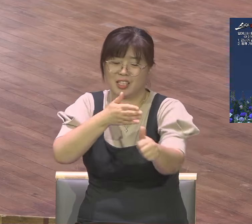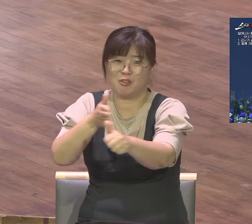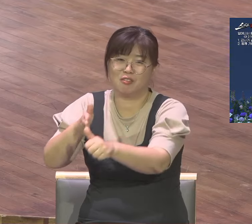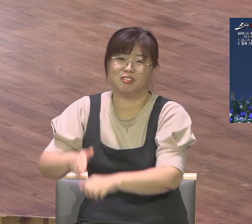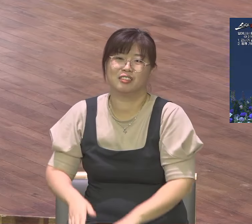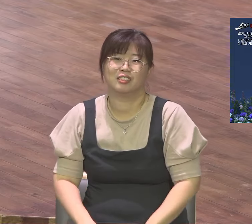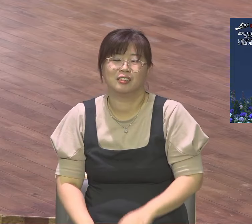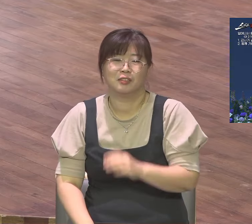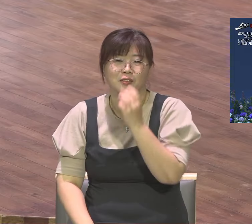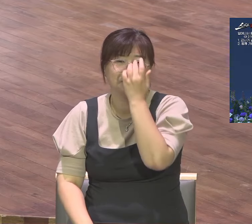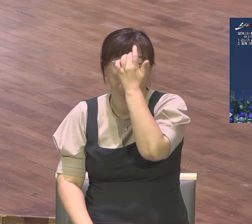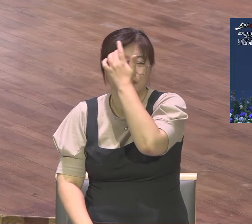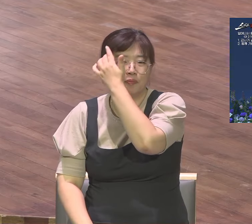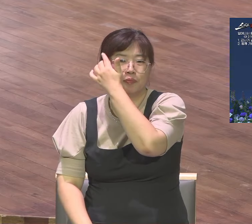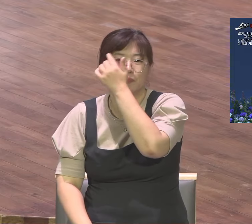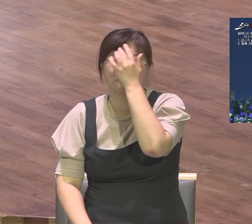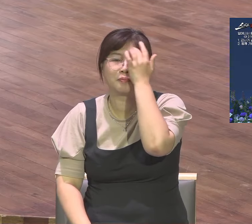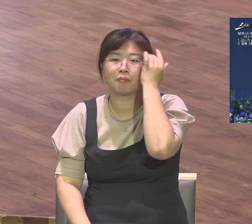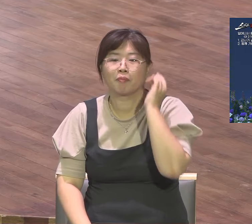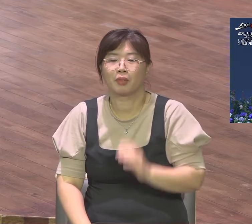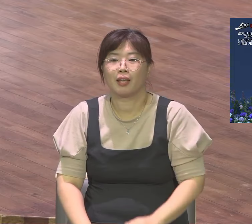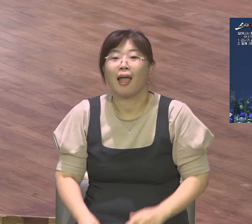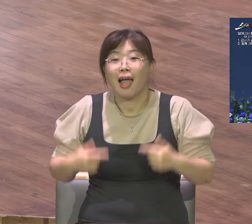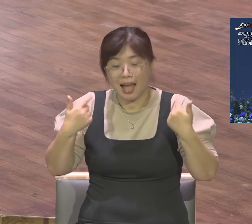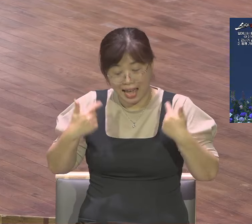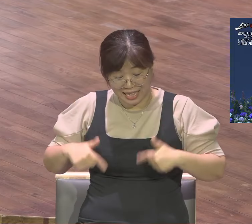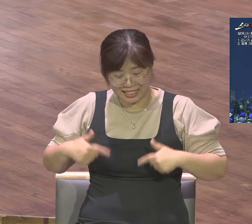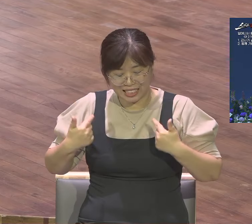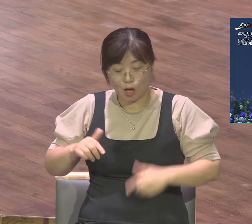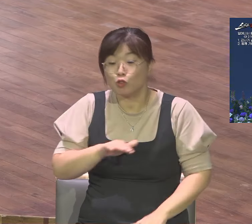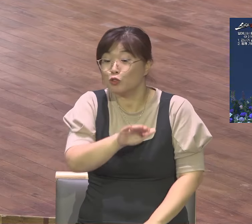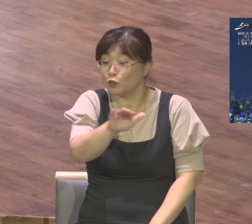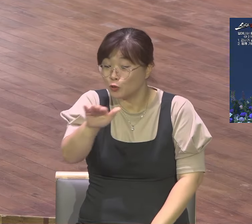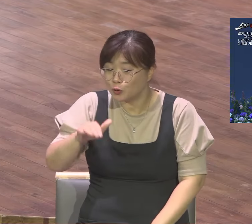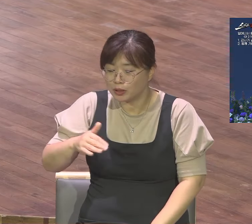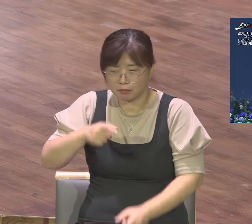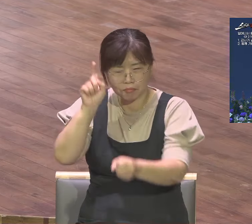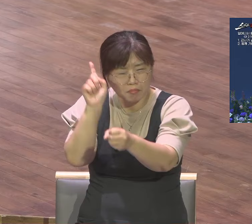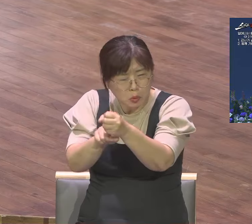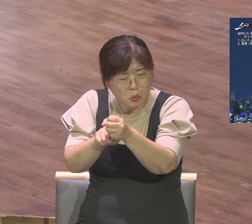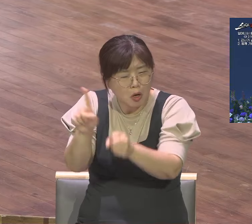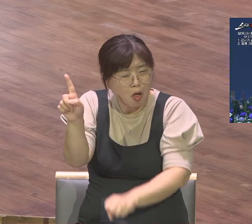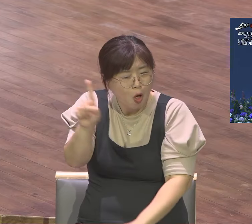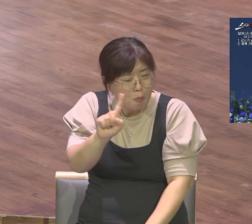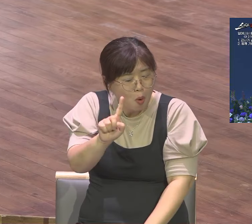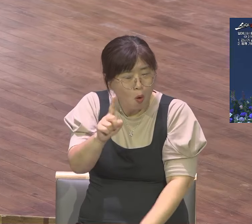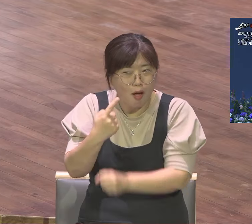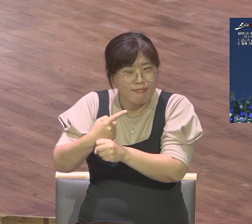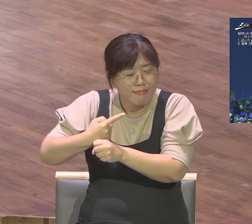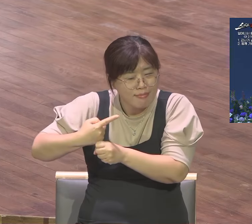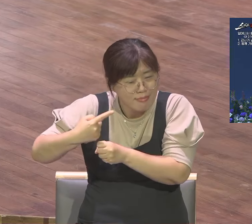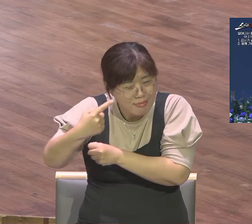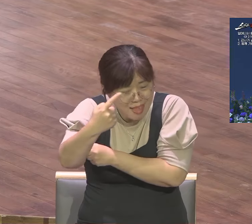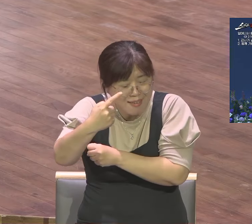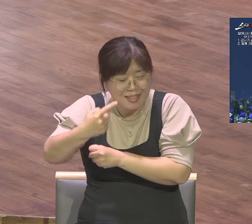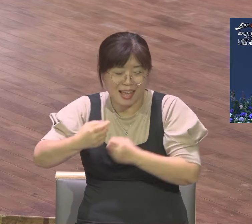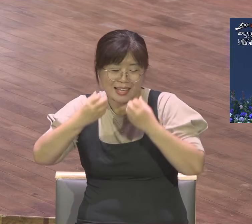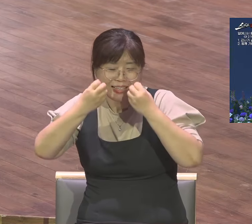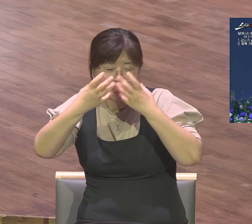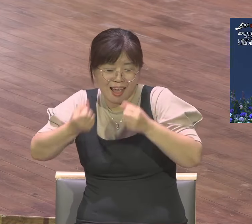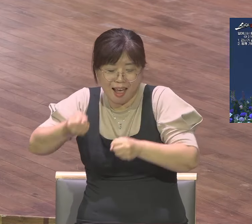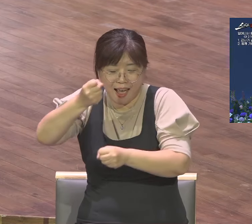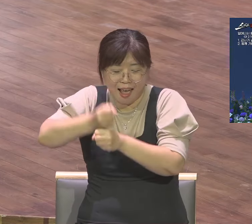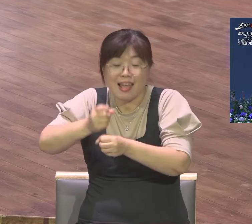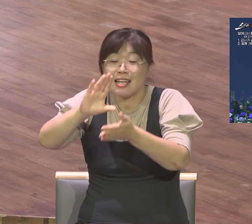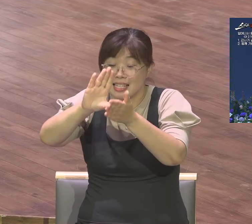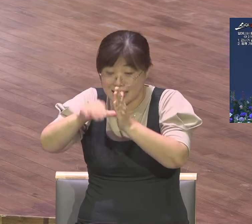하나님이요 2025 스타트만이 성취되게 하여 주옵소서. 3.1조 구성한 전도팀 통해 1만 성도